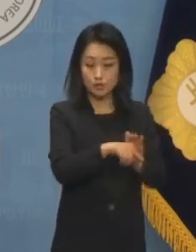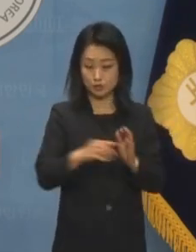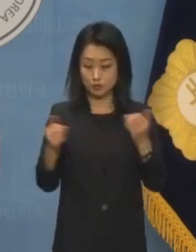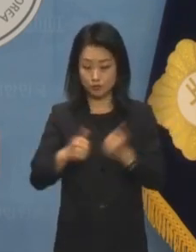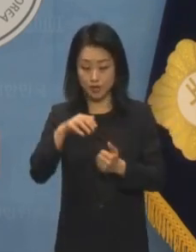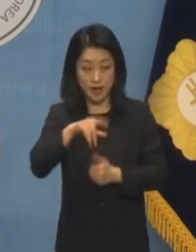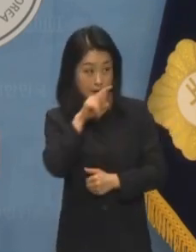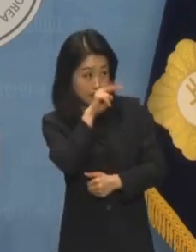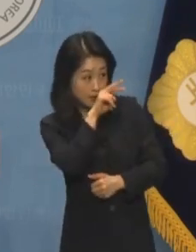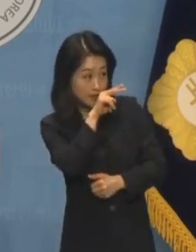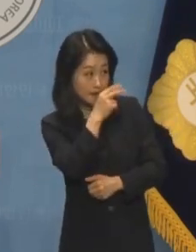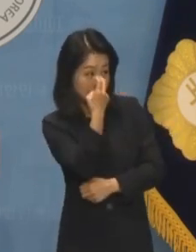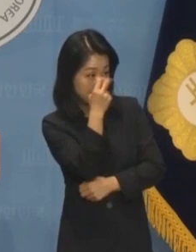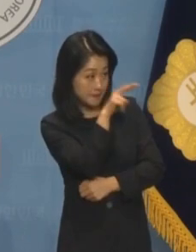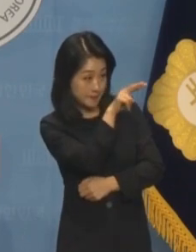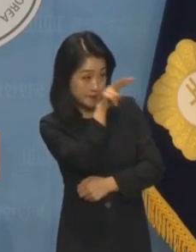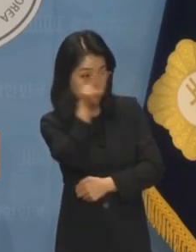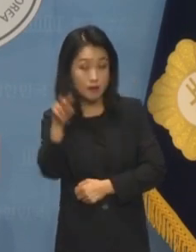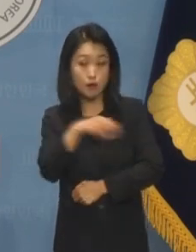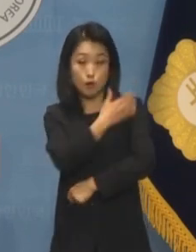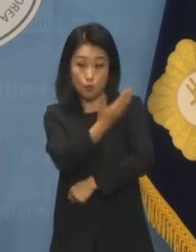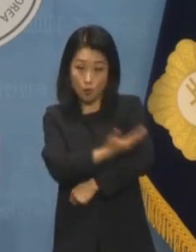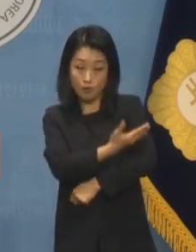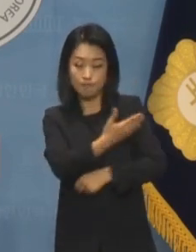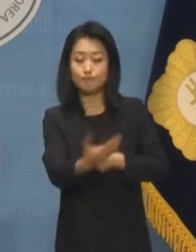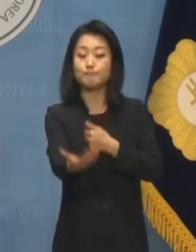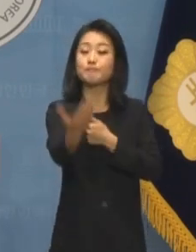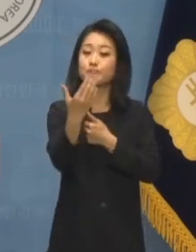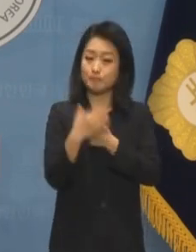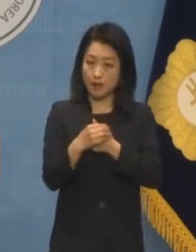견제할 책임과 권한을 부여했습니다.